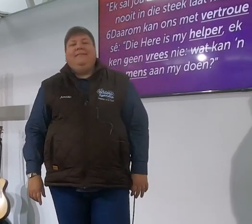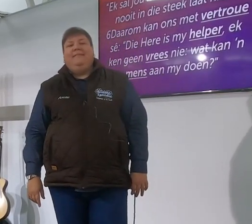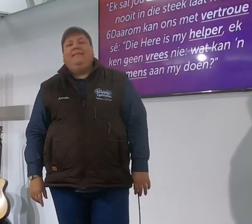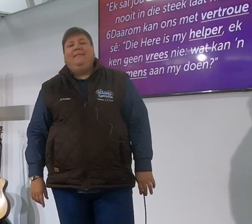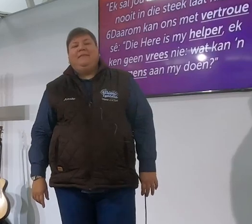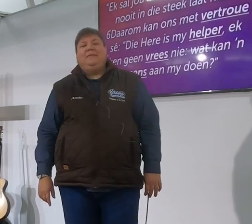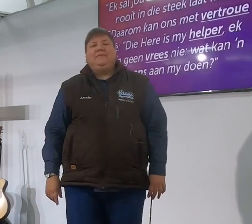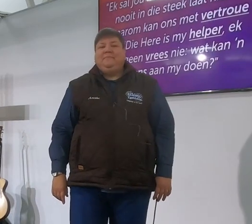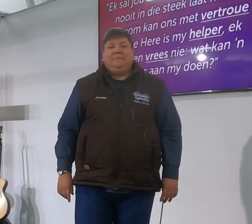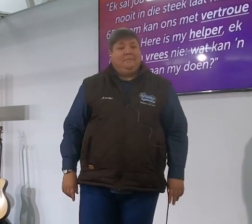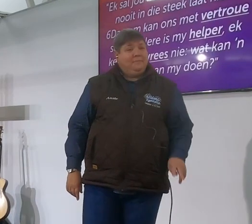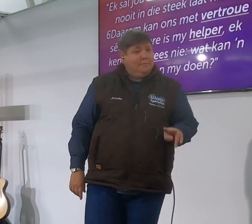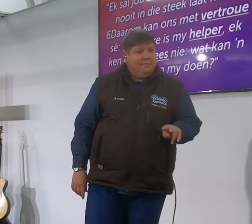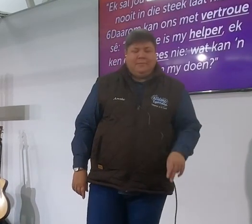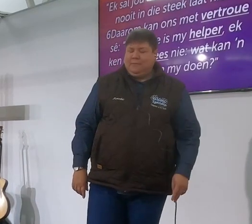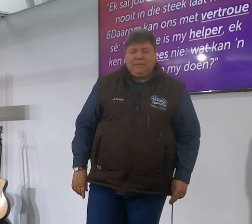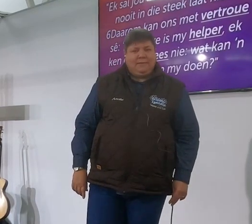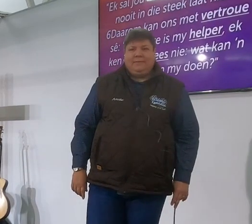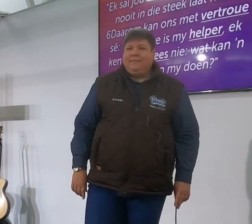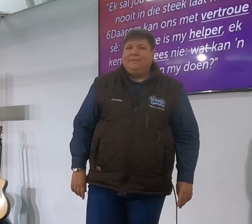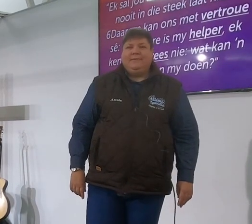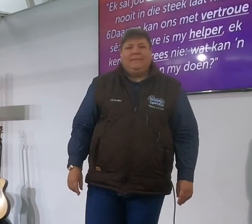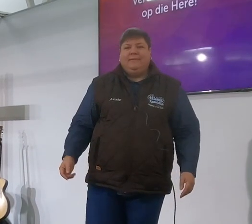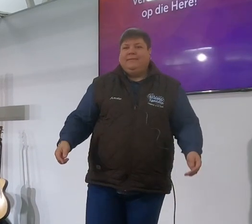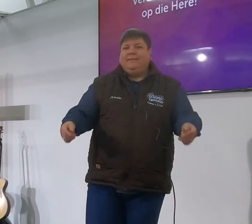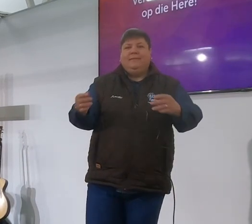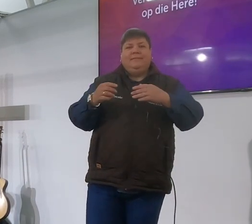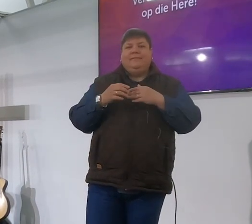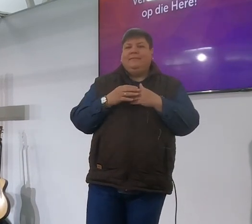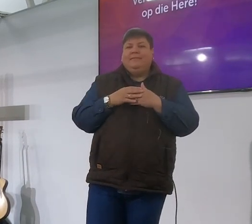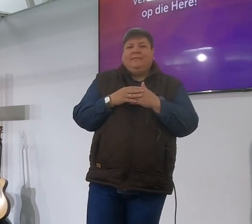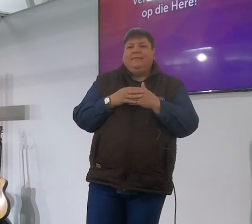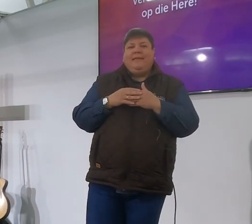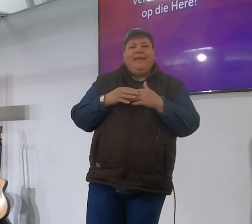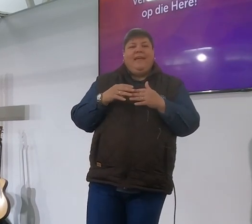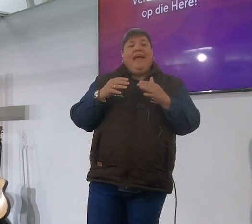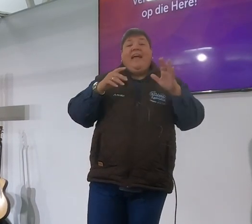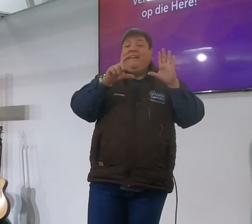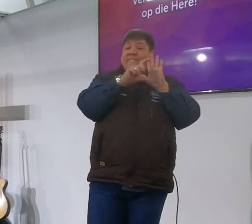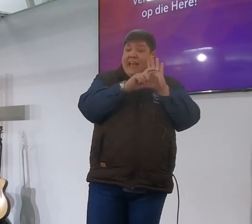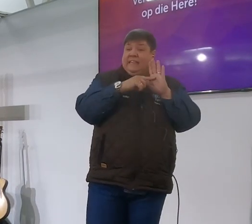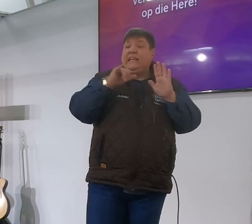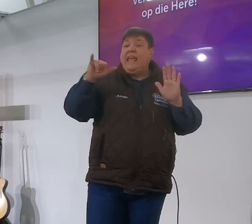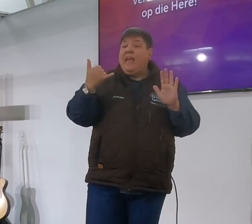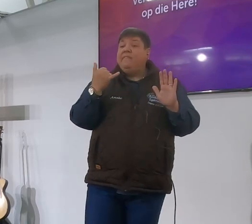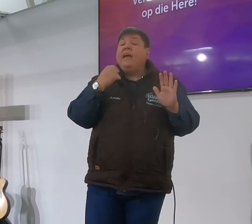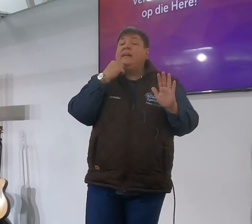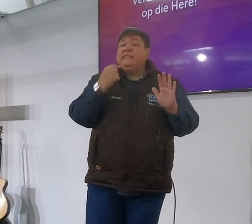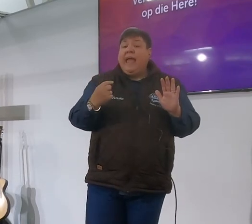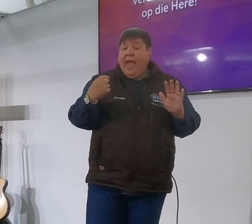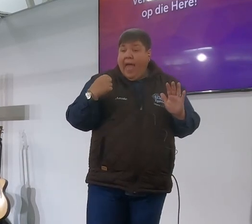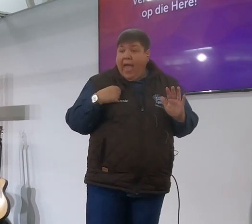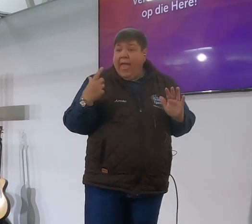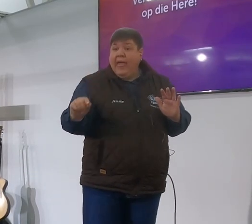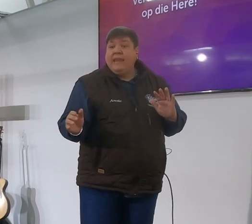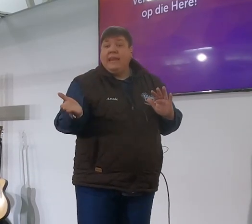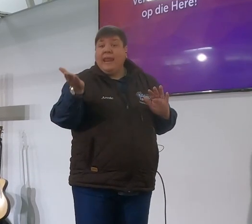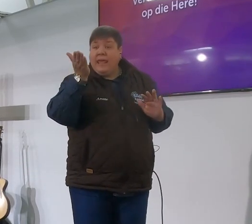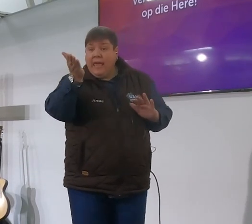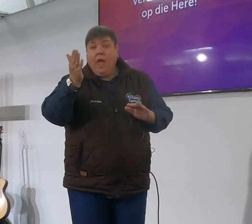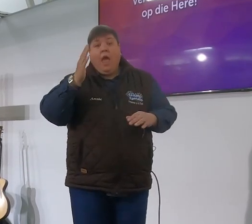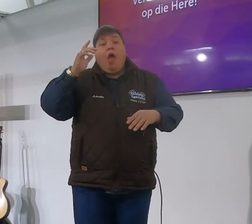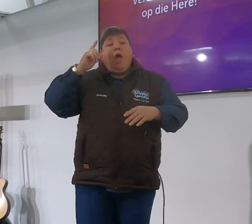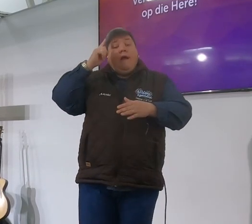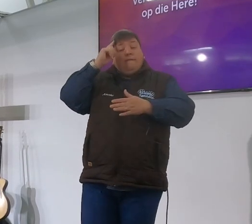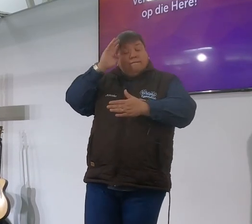wat kan een mens aan my doen wat kan een mens aan my doen ok ek wil in die vers as achtergrond geef voor ons terug gaan en hy heeft om te sê ek en jy kan nie net op